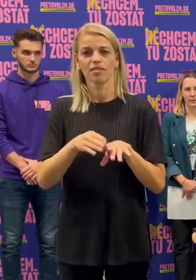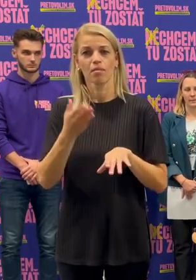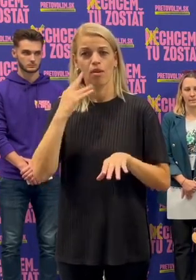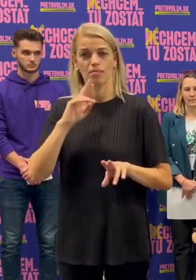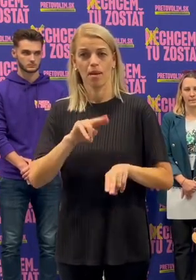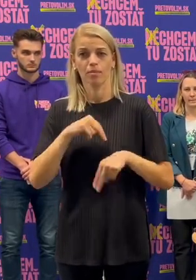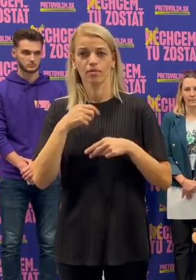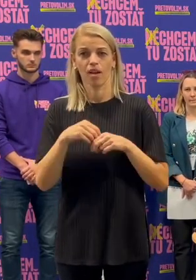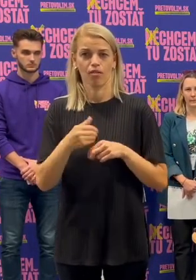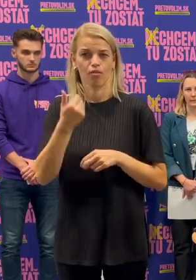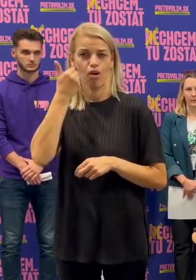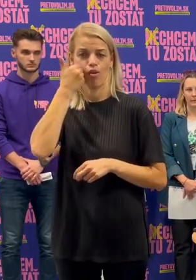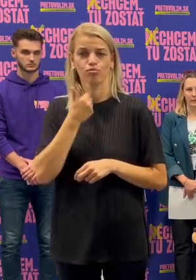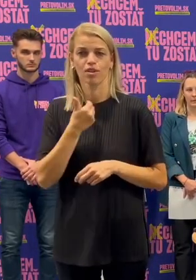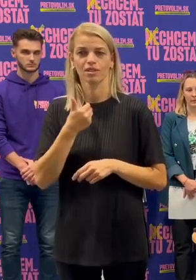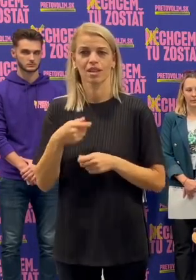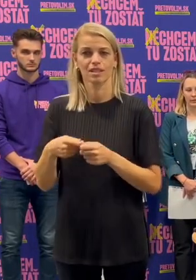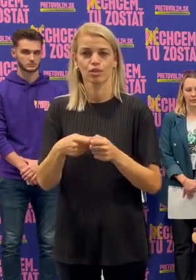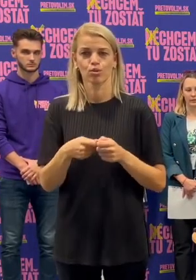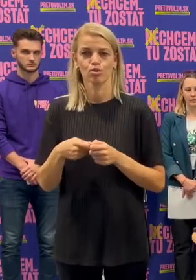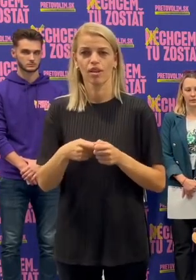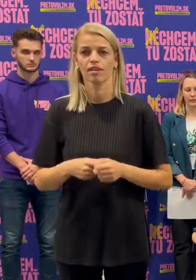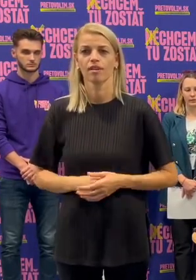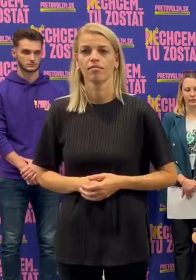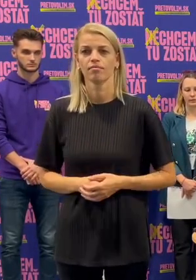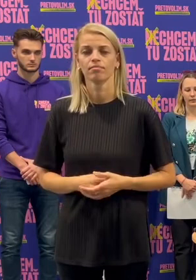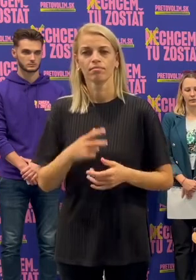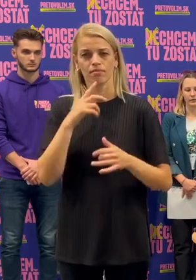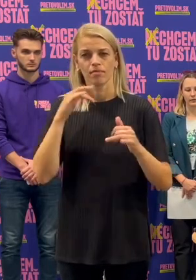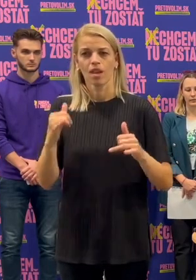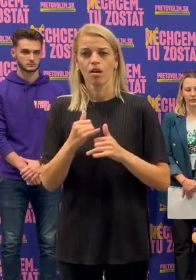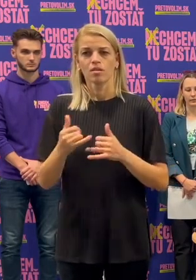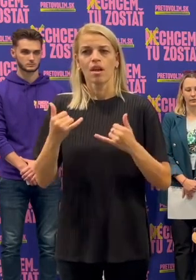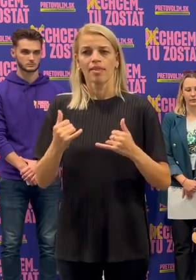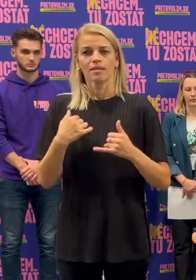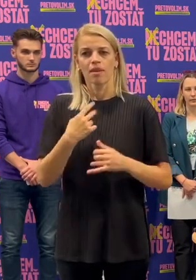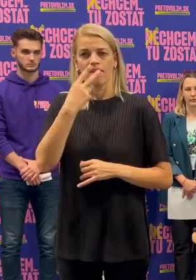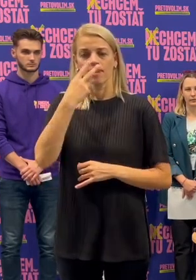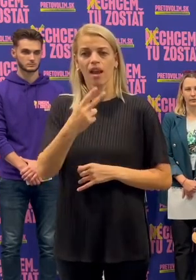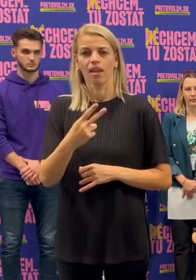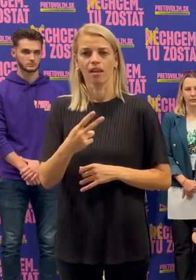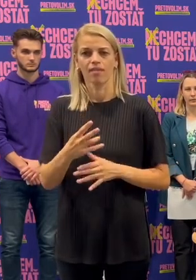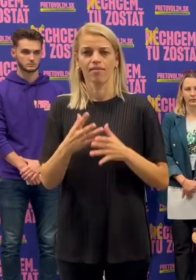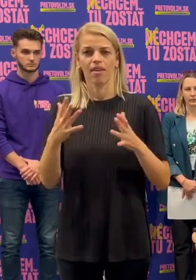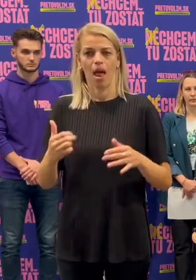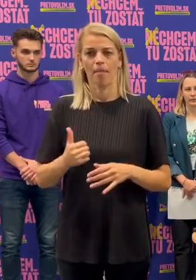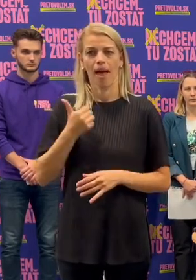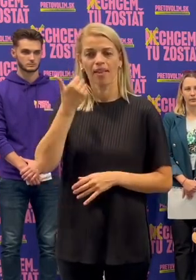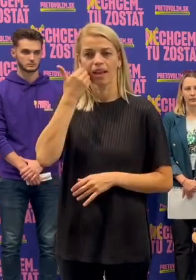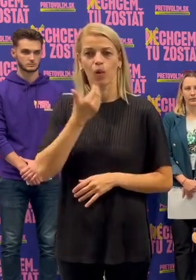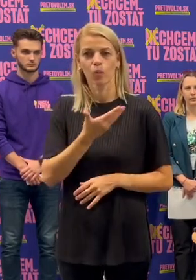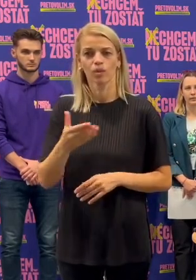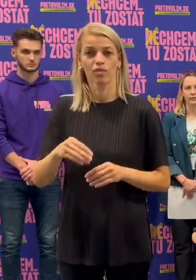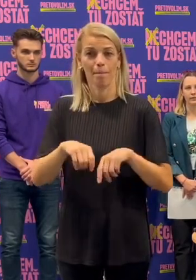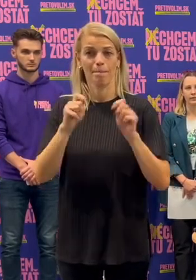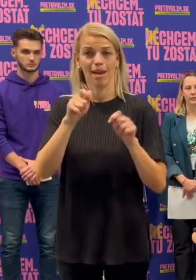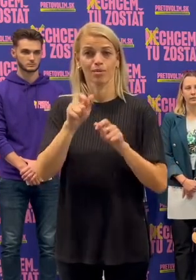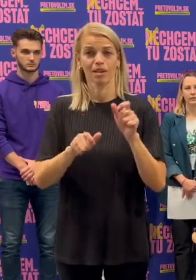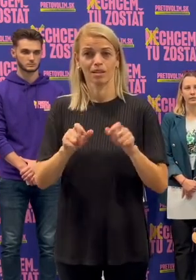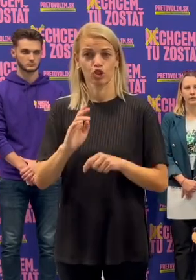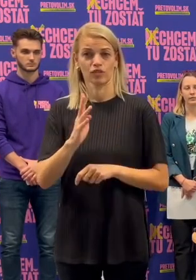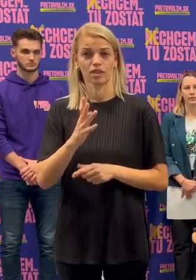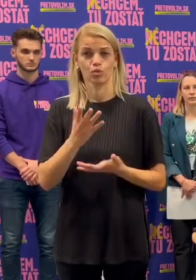pozvaní ako občianske združenie Aliancia staroškolákov. Naozaj dnes sme tu videli veľa mladých, boli to maturanti, teda štvrtáci, ktorí už